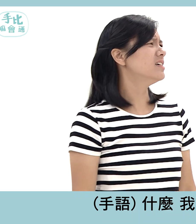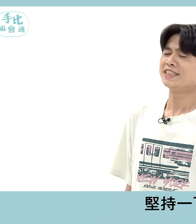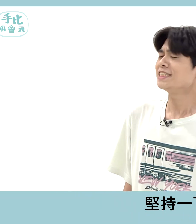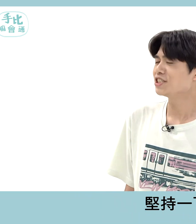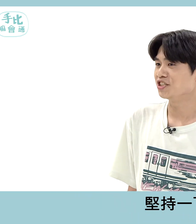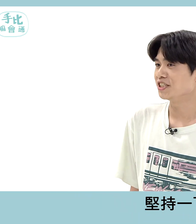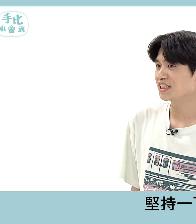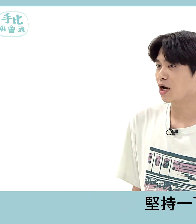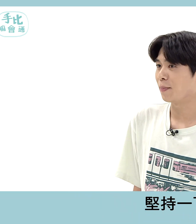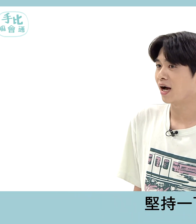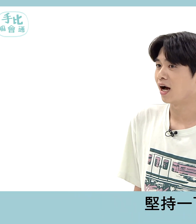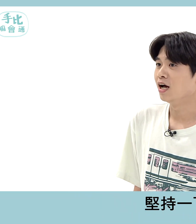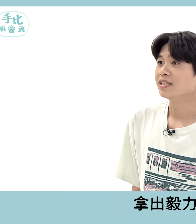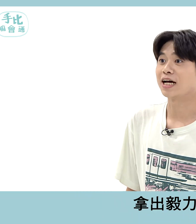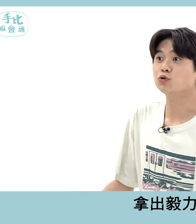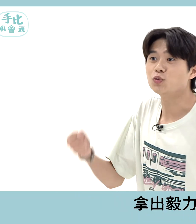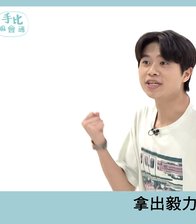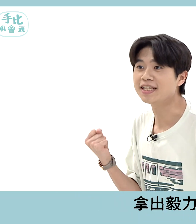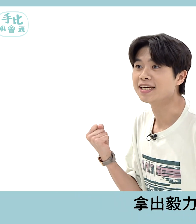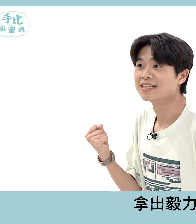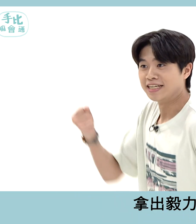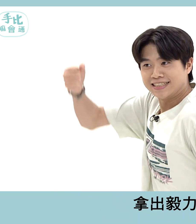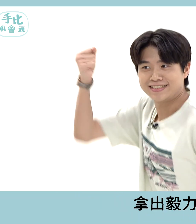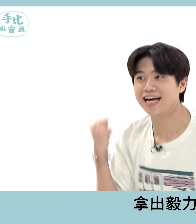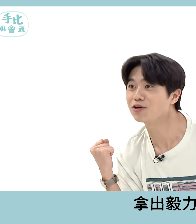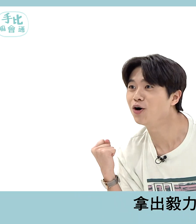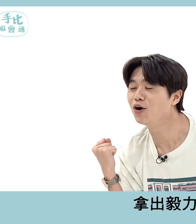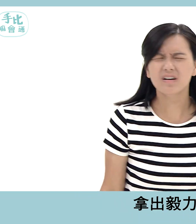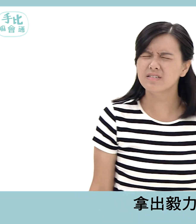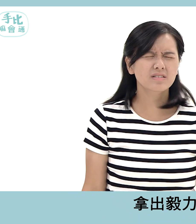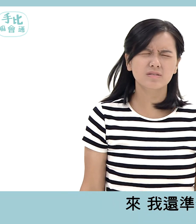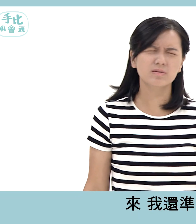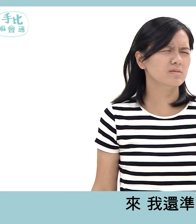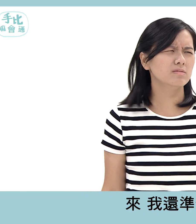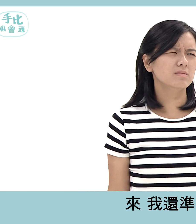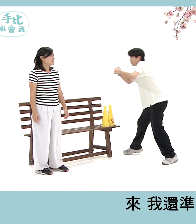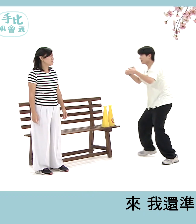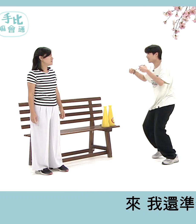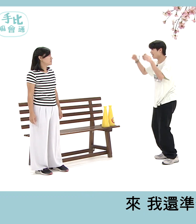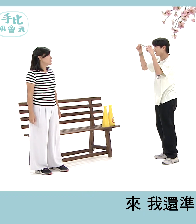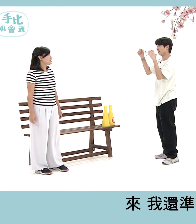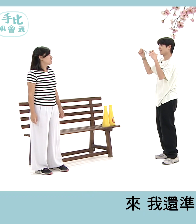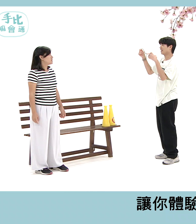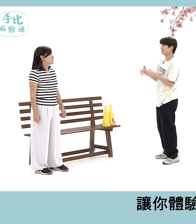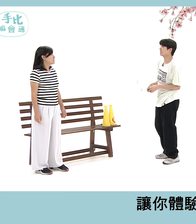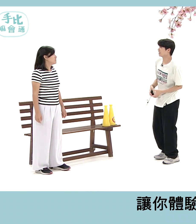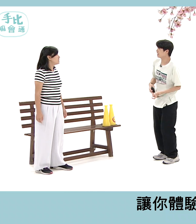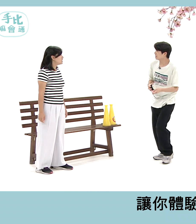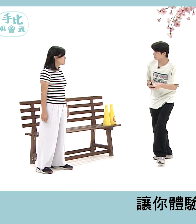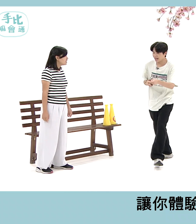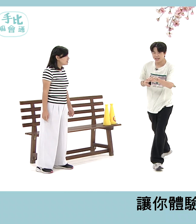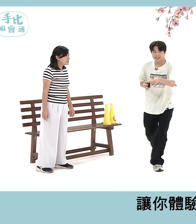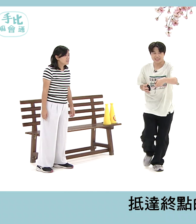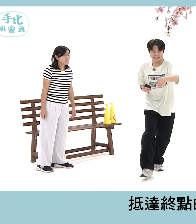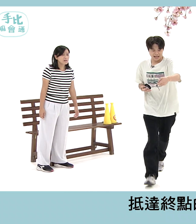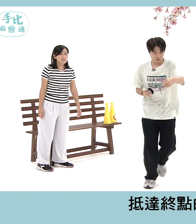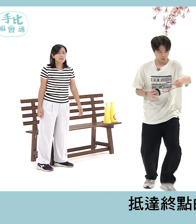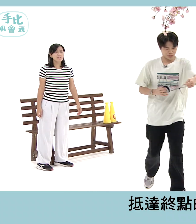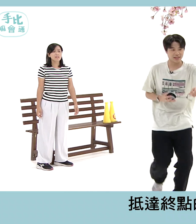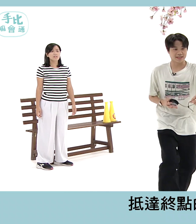坚持一下嘛，拿出毅力，加油！来，我还准备这个，让你体验一下抵达终点的感